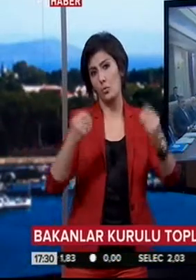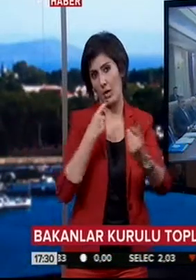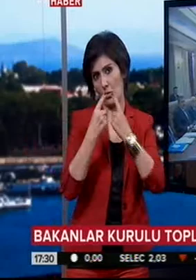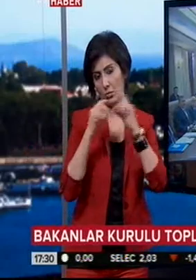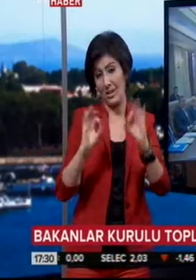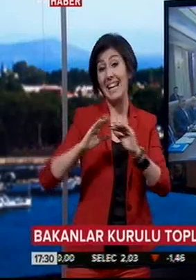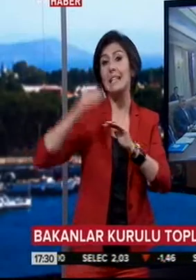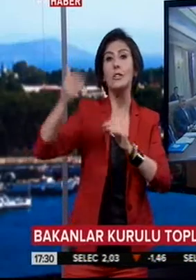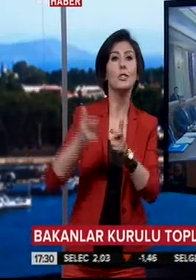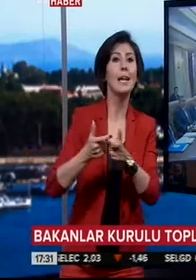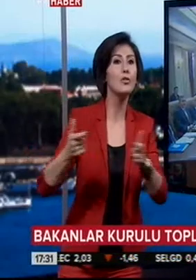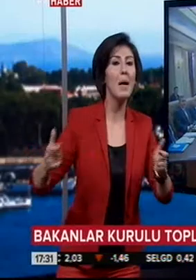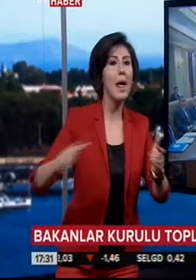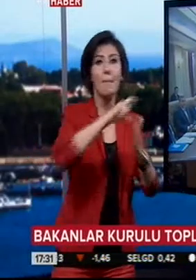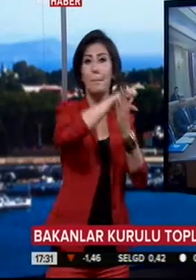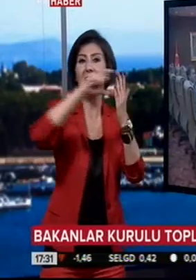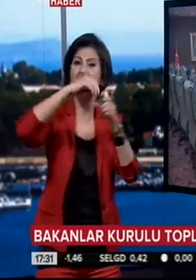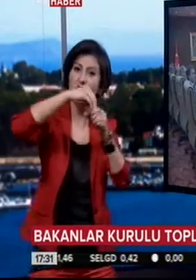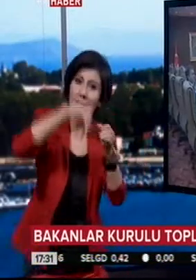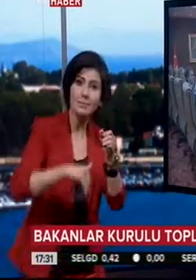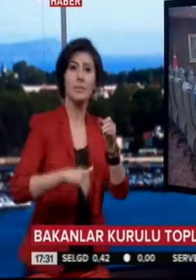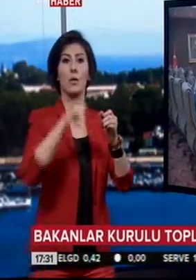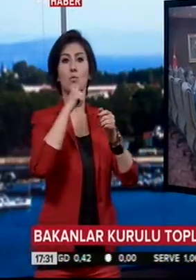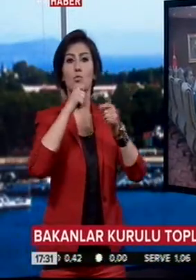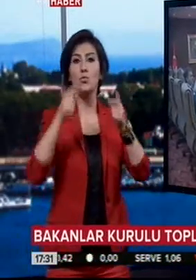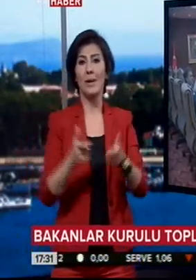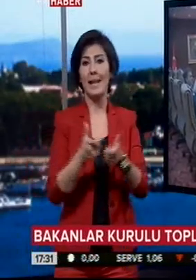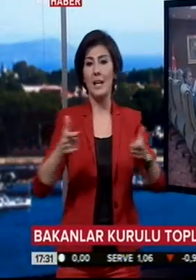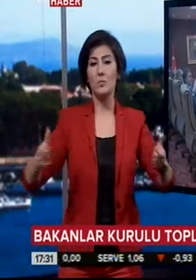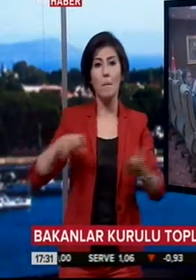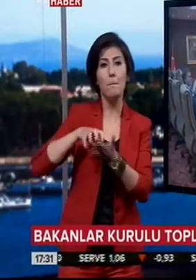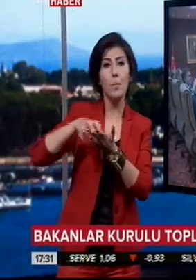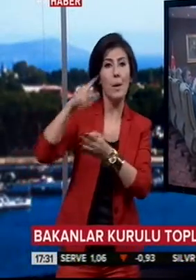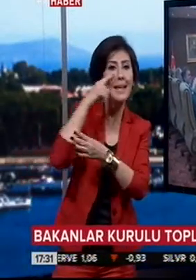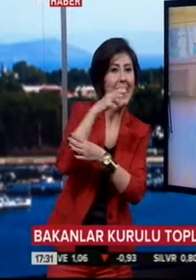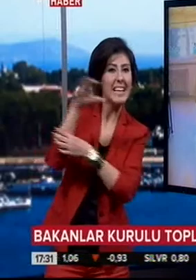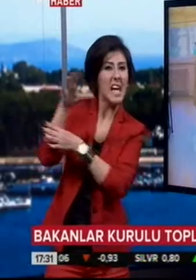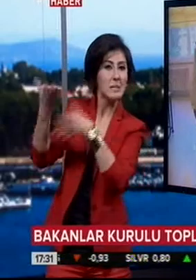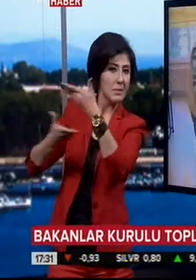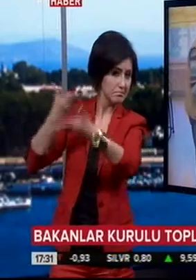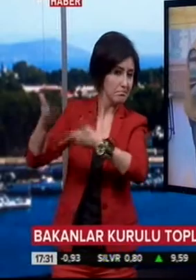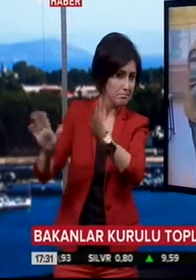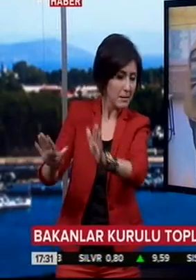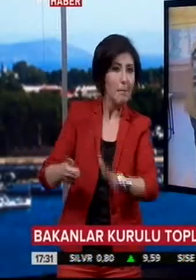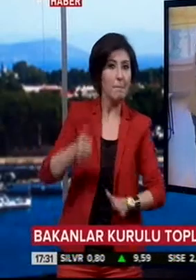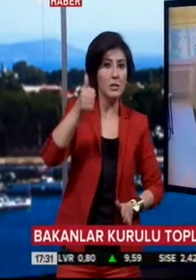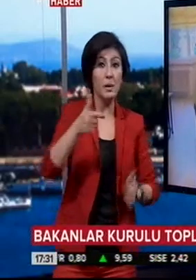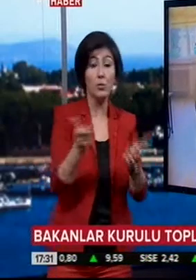olacak. Dış gelişmeler başlığı altındaysa Suriye'deki gelişmeler ve bölgedeki yansımaları ele alınacak. Başbakan toplantı